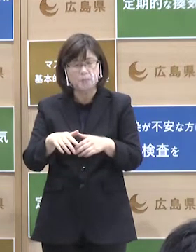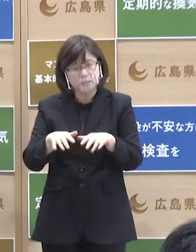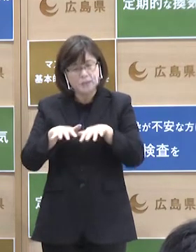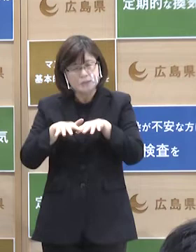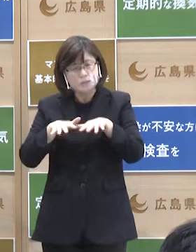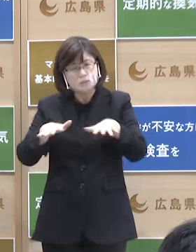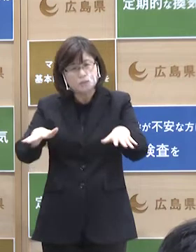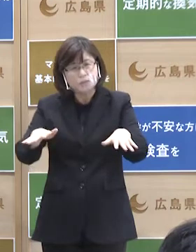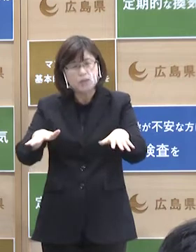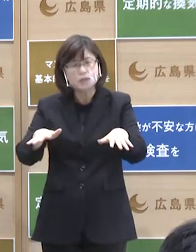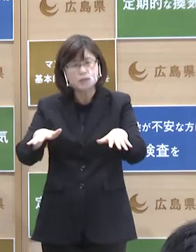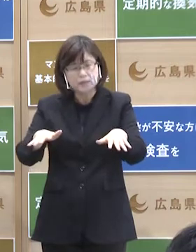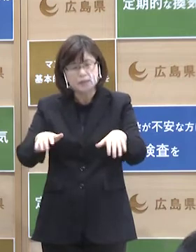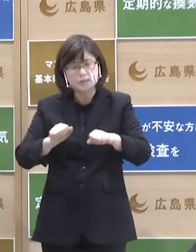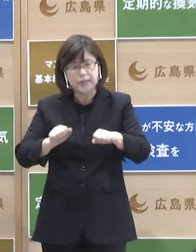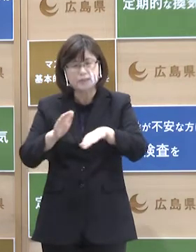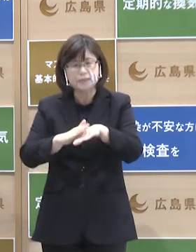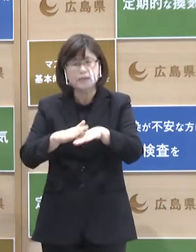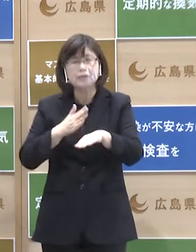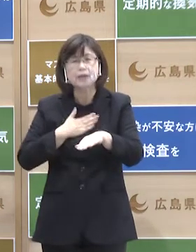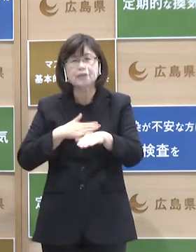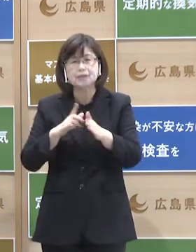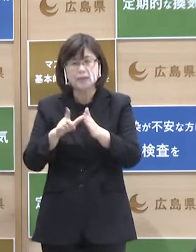くのかなと思っています。